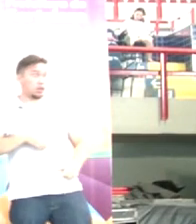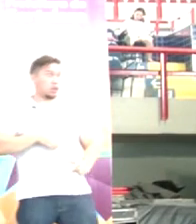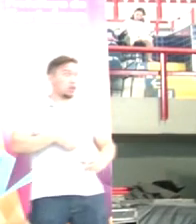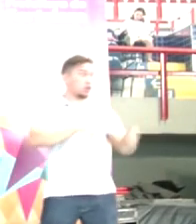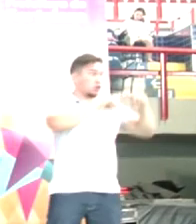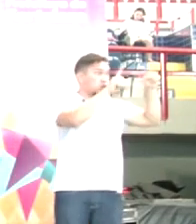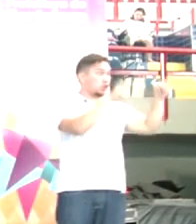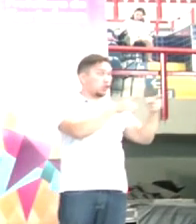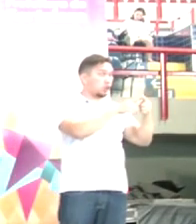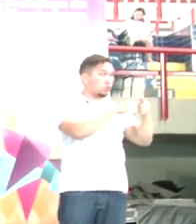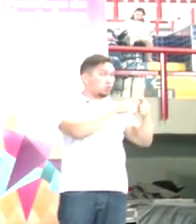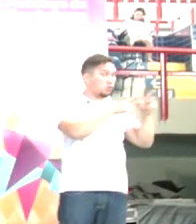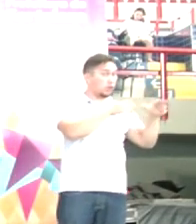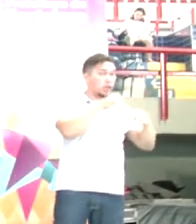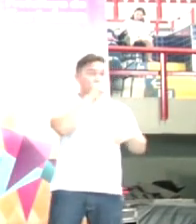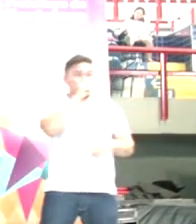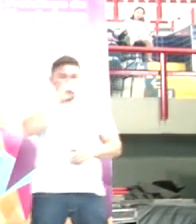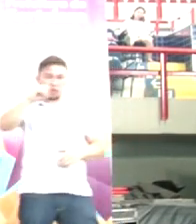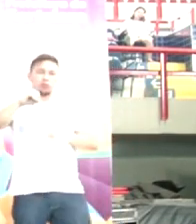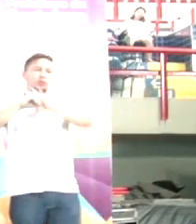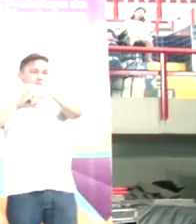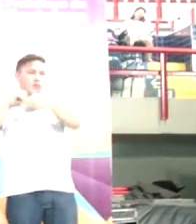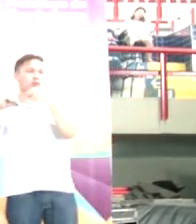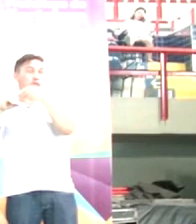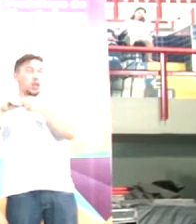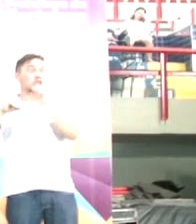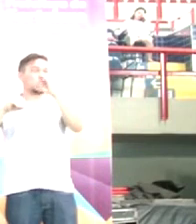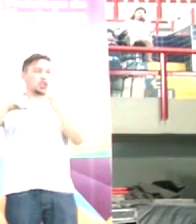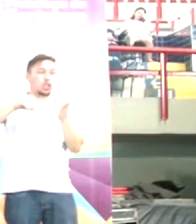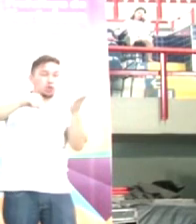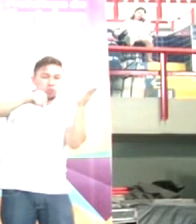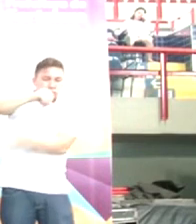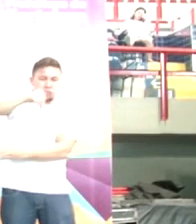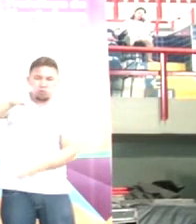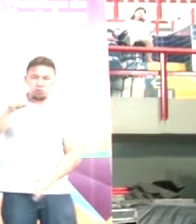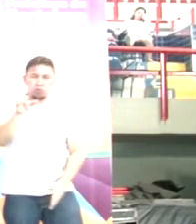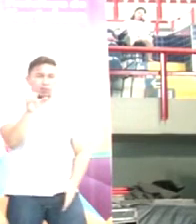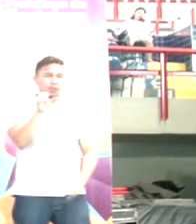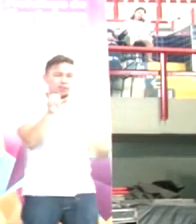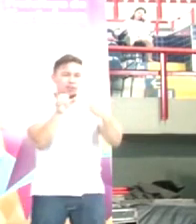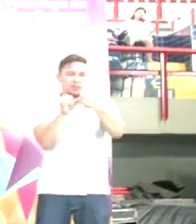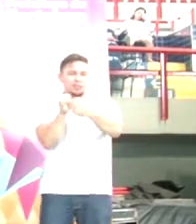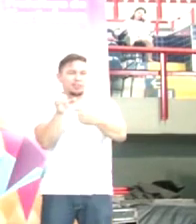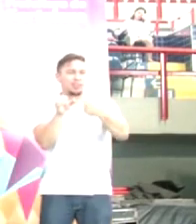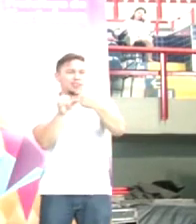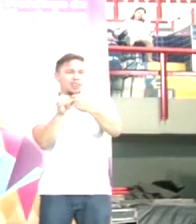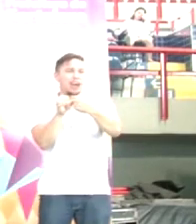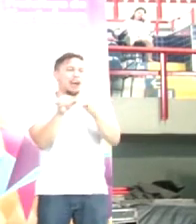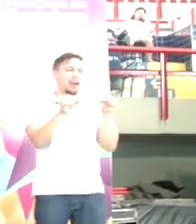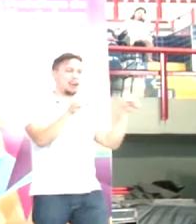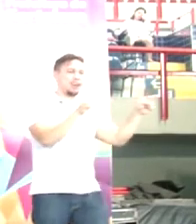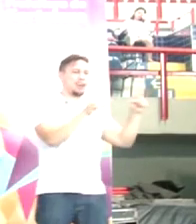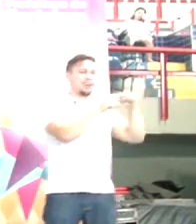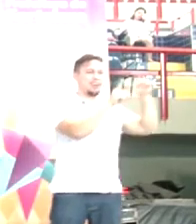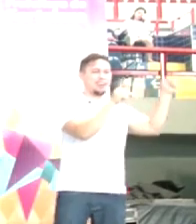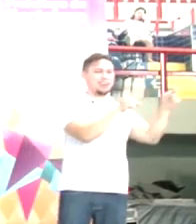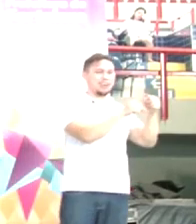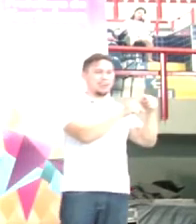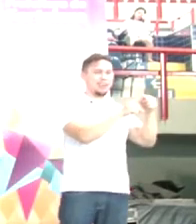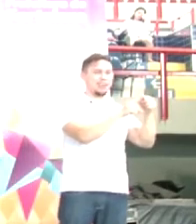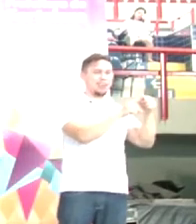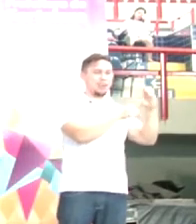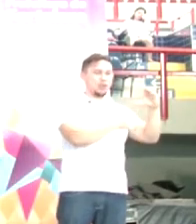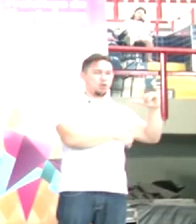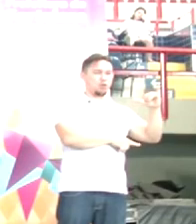interna, ali é um círculo. Tudo bem? Se eu cortar a laranja, pensa numa tangerina agora. Uma tangerina. Descasco